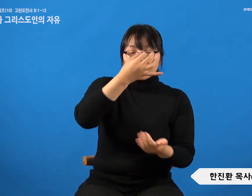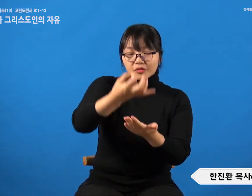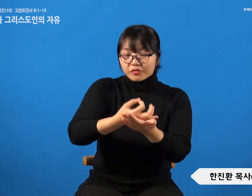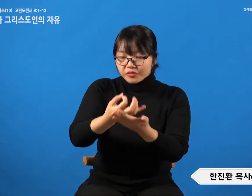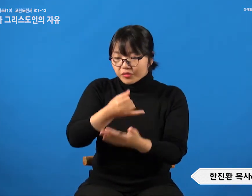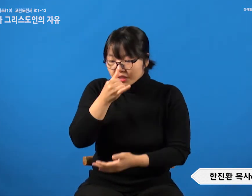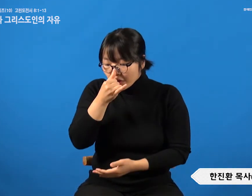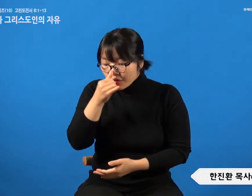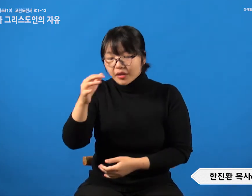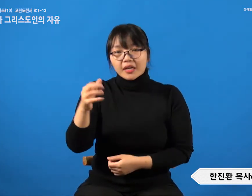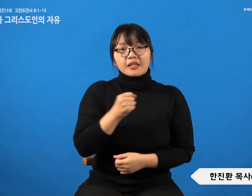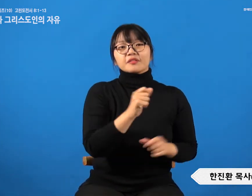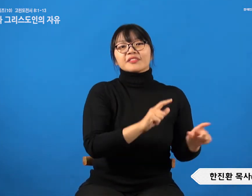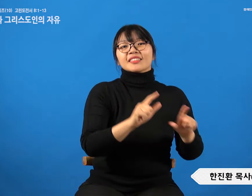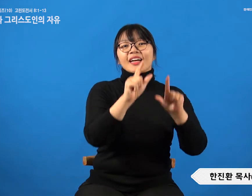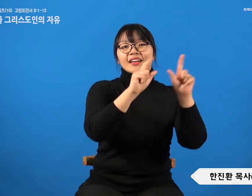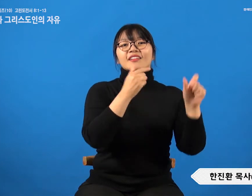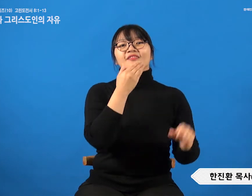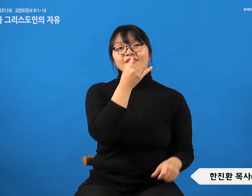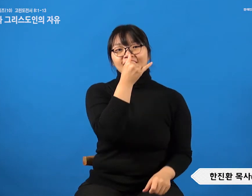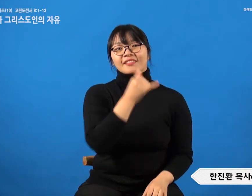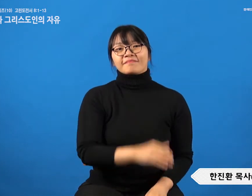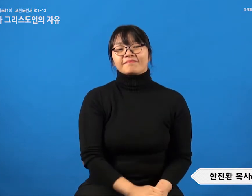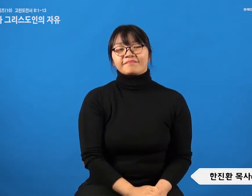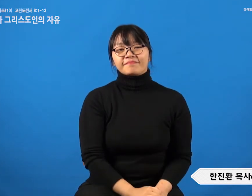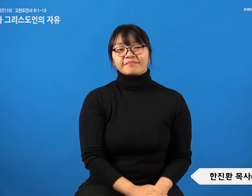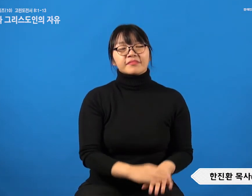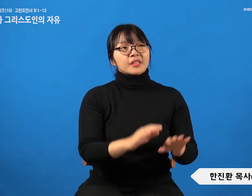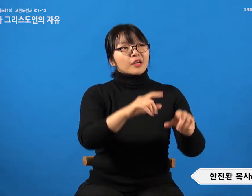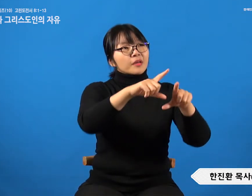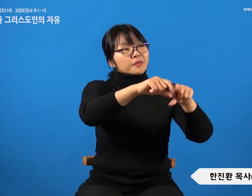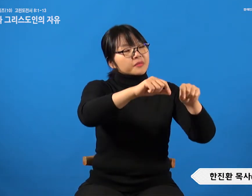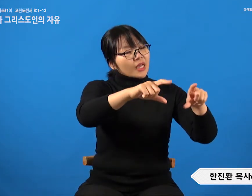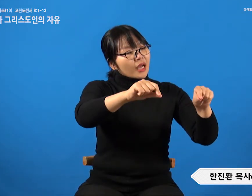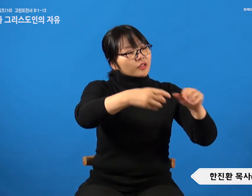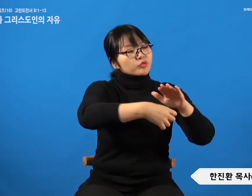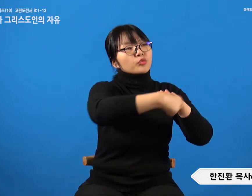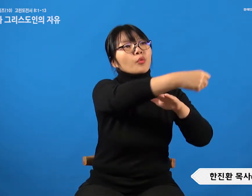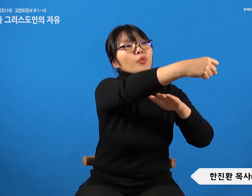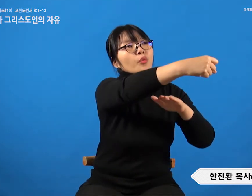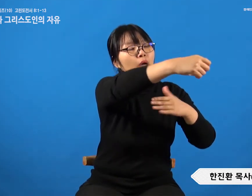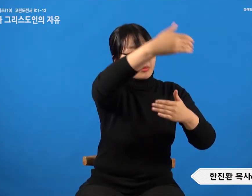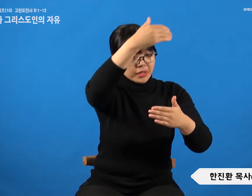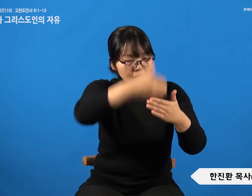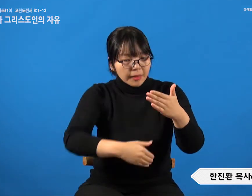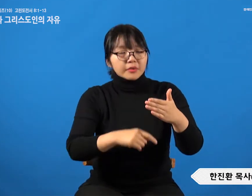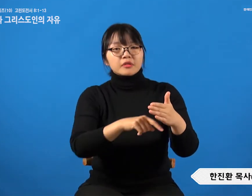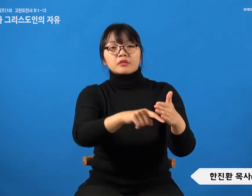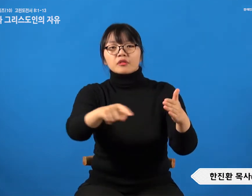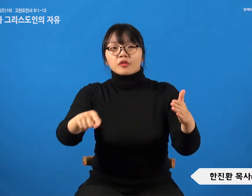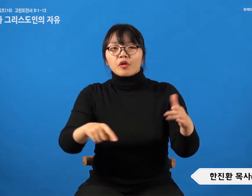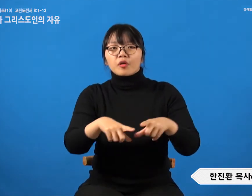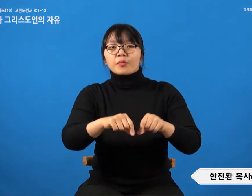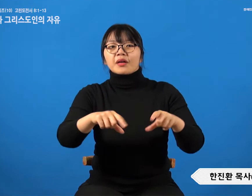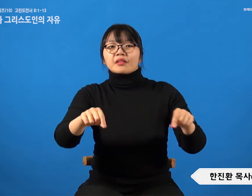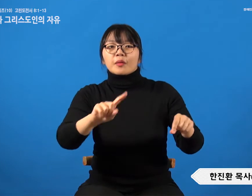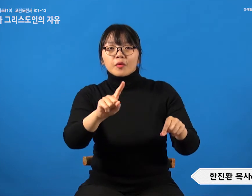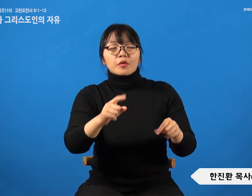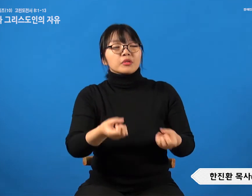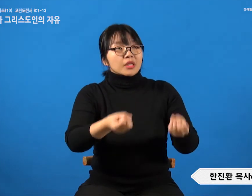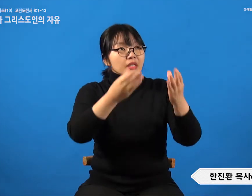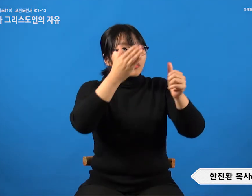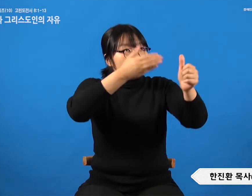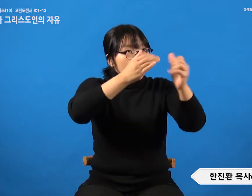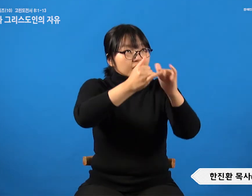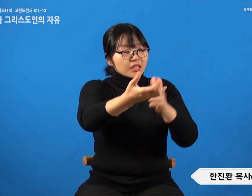사제의 수입이 되는 것이죠. 또 그러고 나면 나머지 음식은 제사를 지낸 제주에게